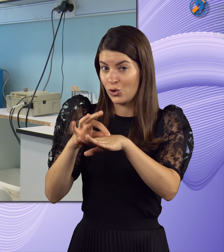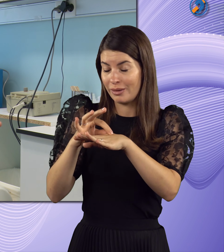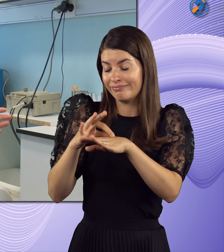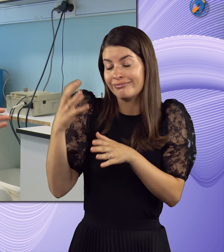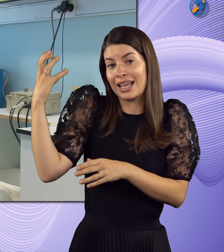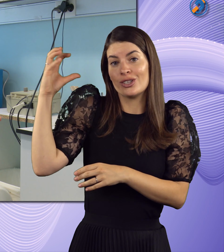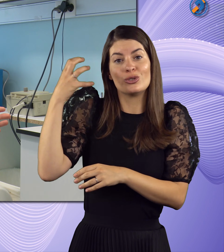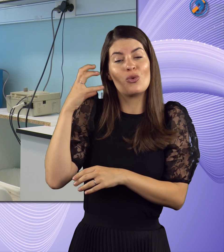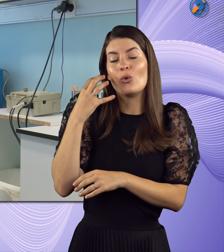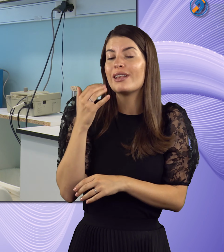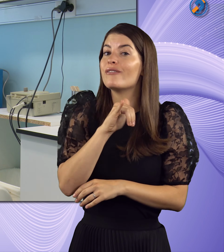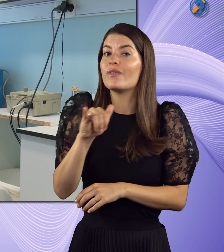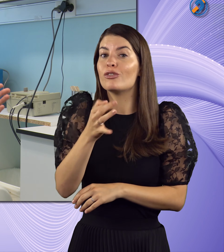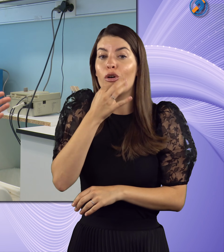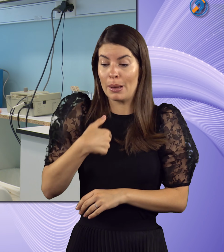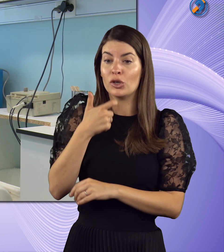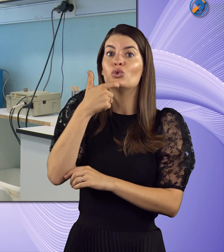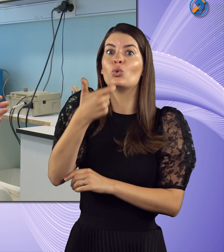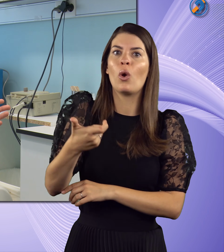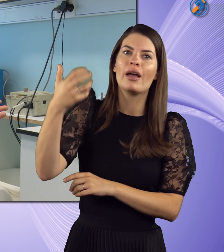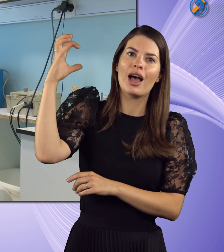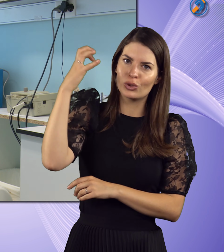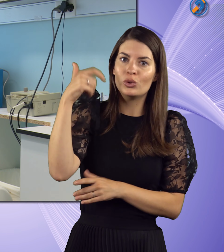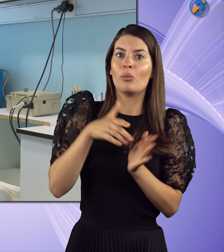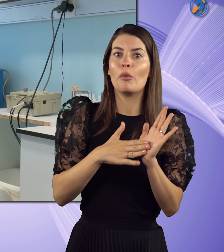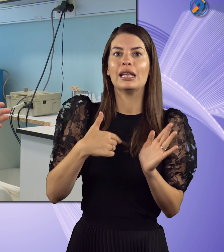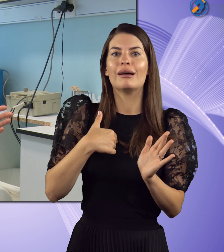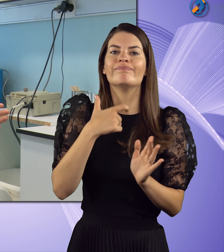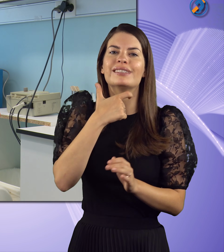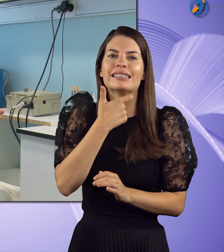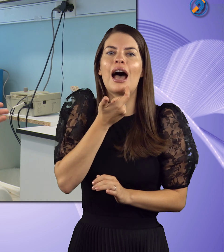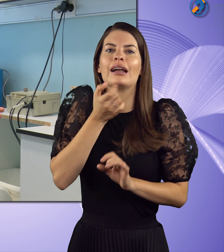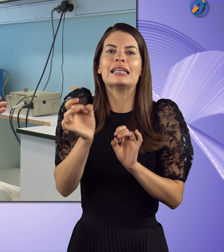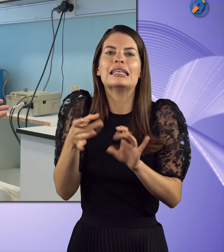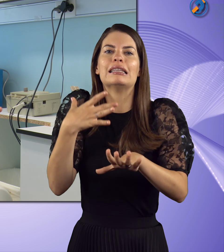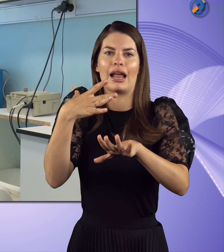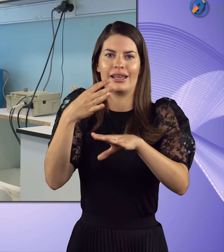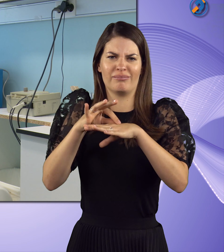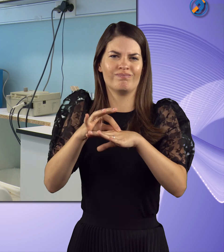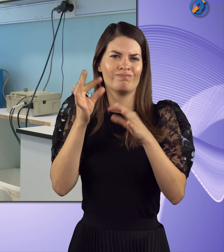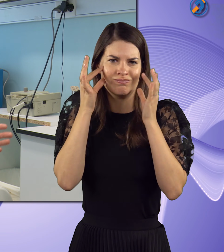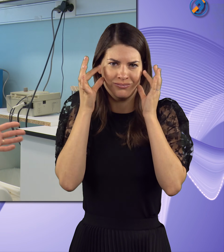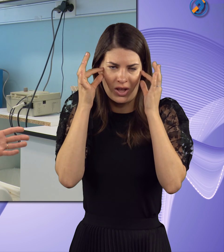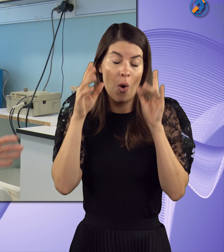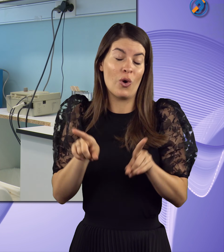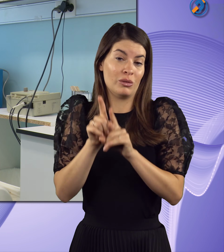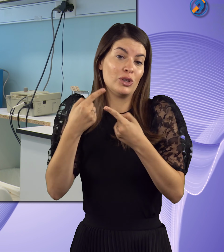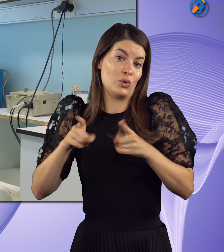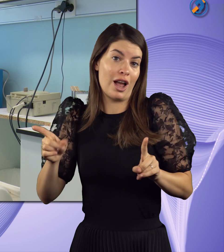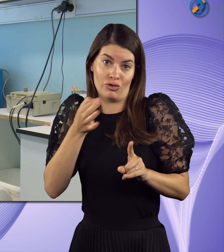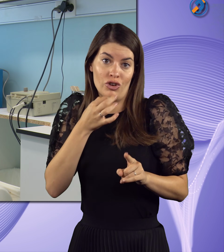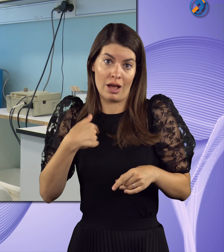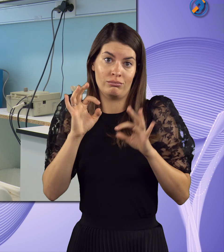pa dejansko sonce, vsakič, ko se izpostaviš soncu, se postaraš hitreje, kot bi se sicer, če